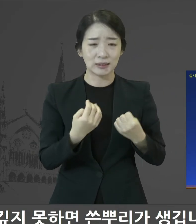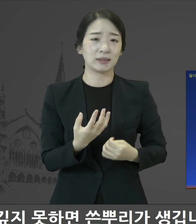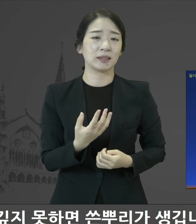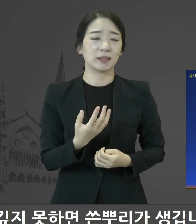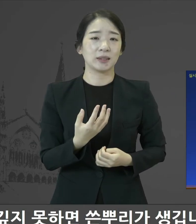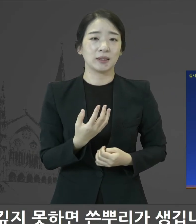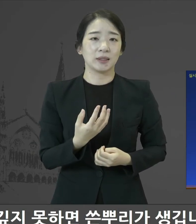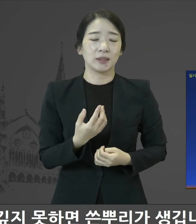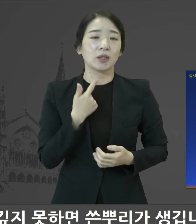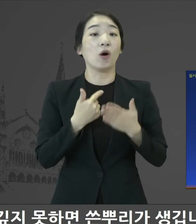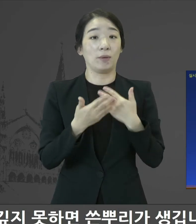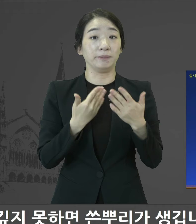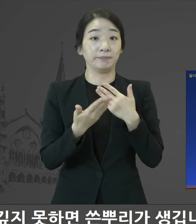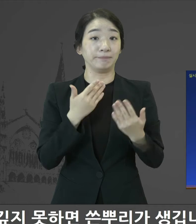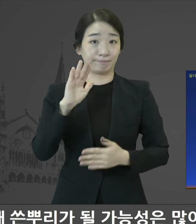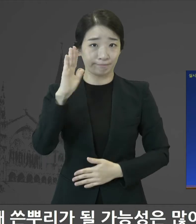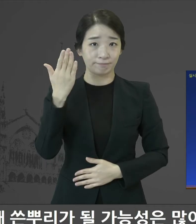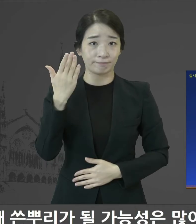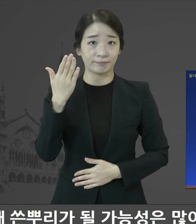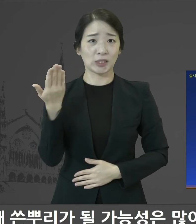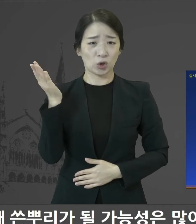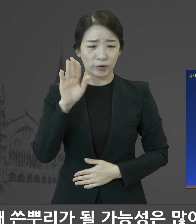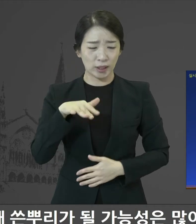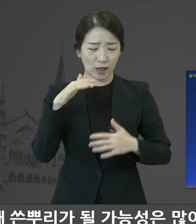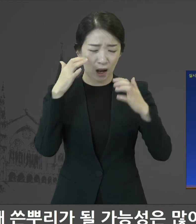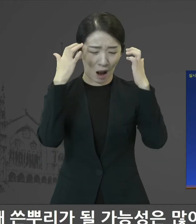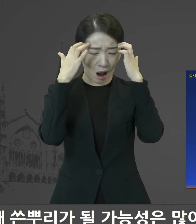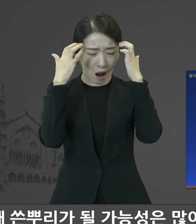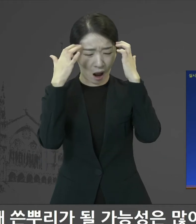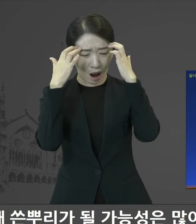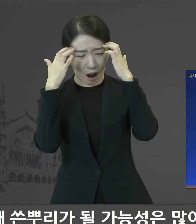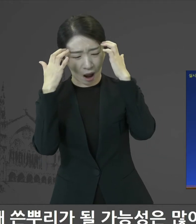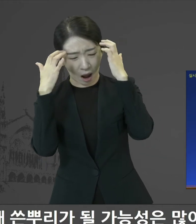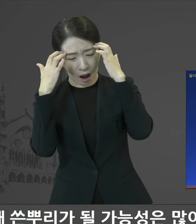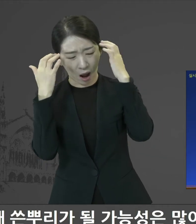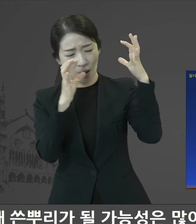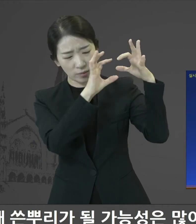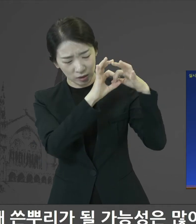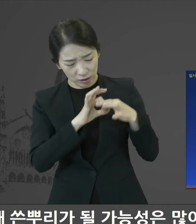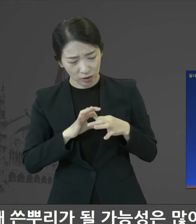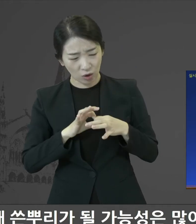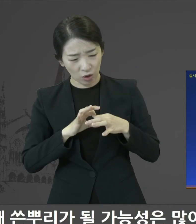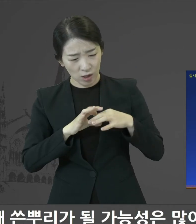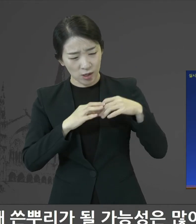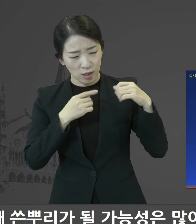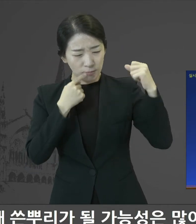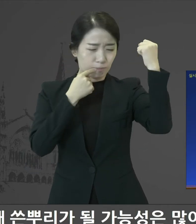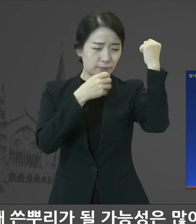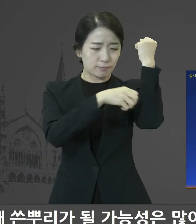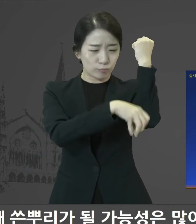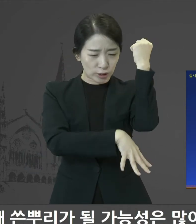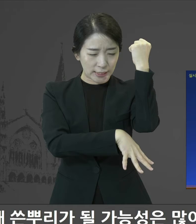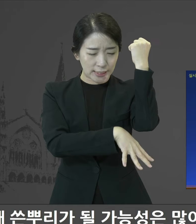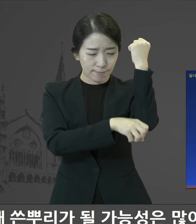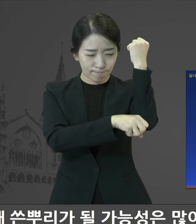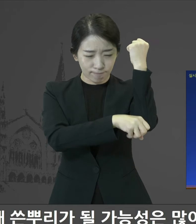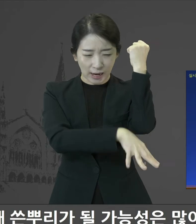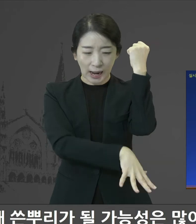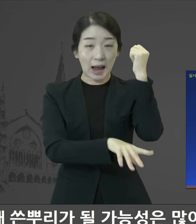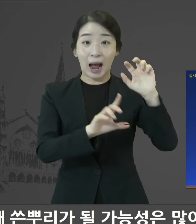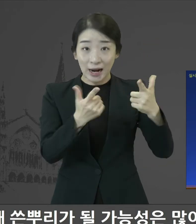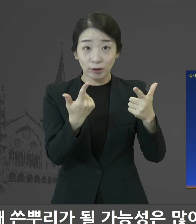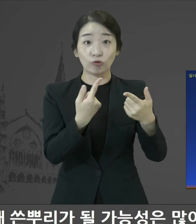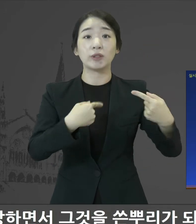그런데 고통을 당하면서 그것이 쓴뿌리가 되지 않도록 하려면 사려 깊어야 된다는 거죠. 어떤 사려가 깊으냐면,